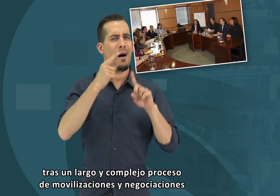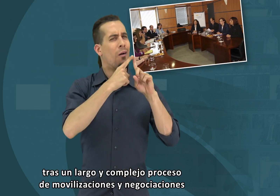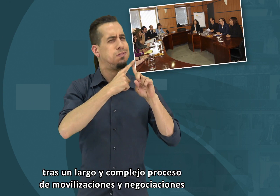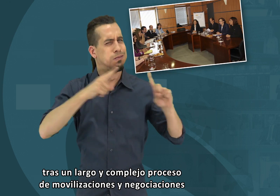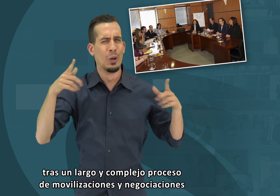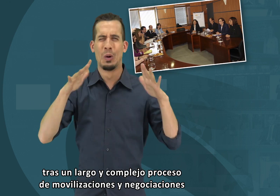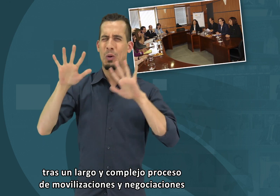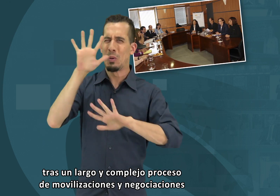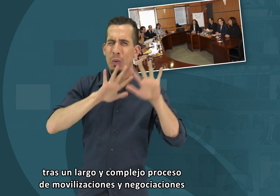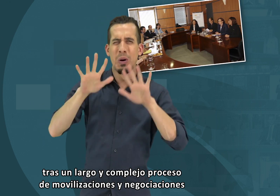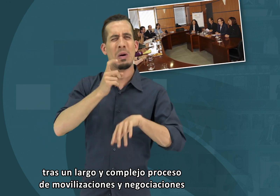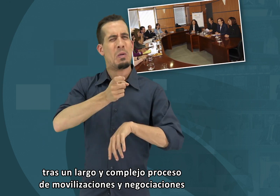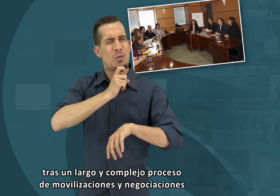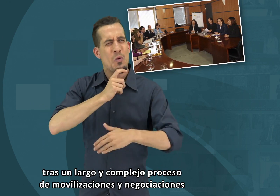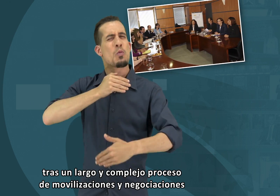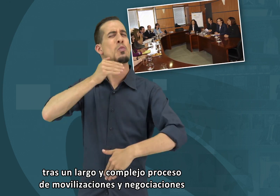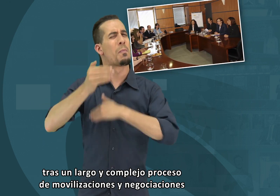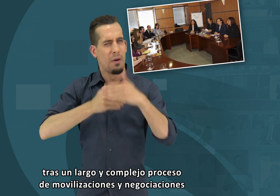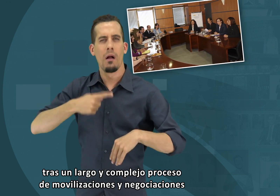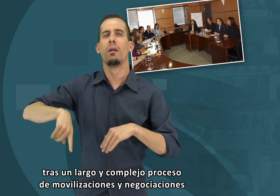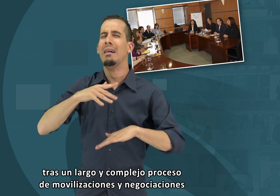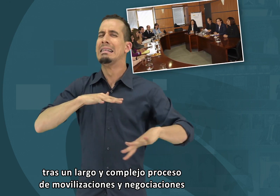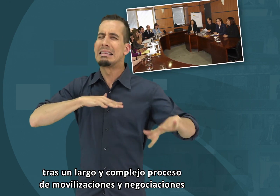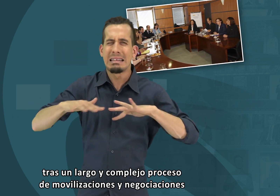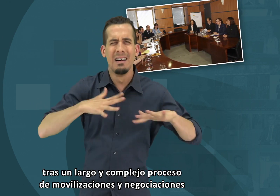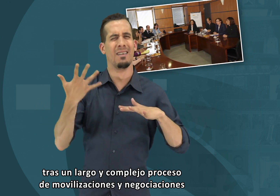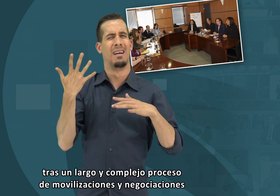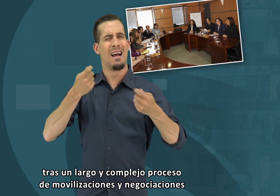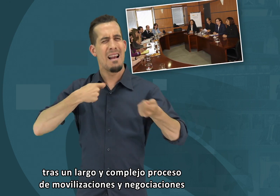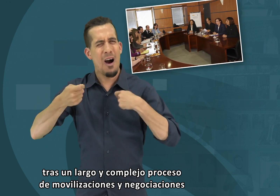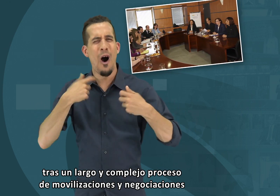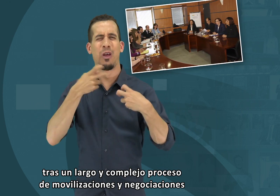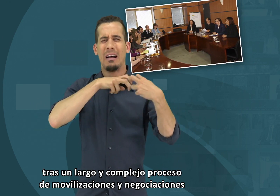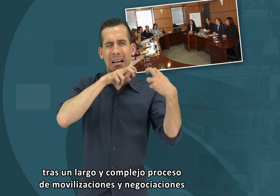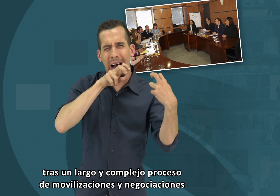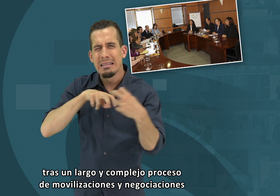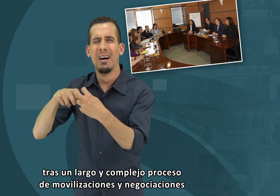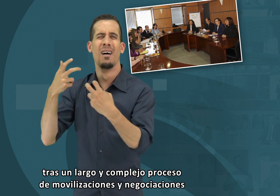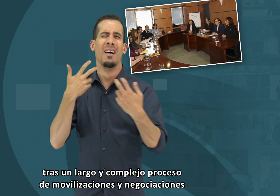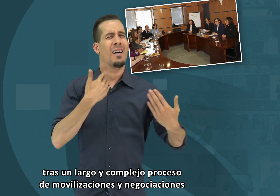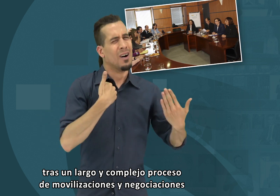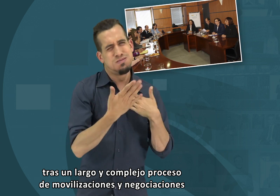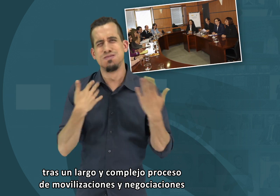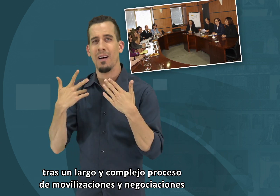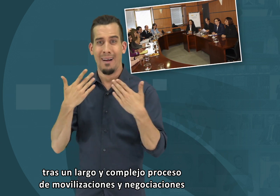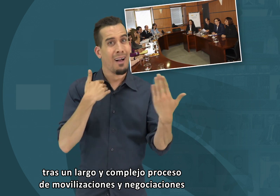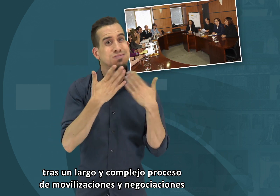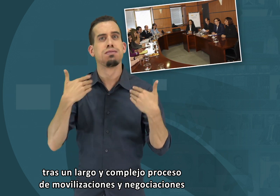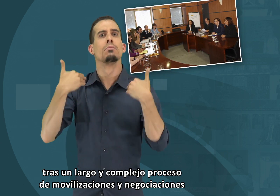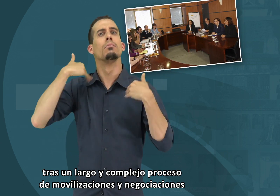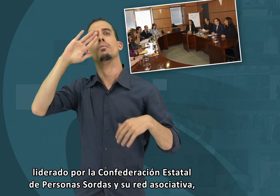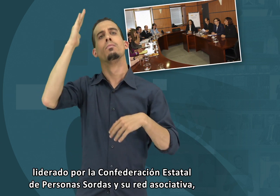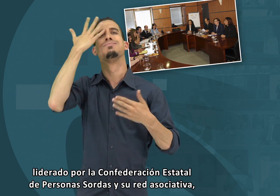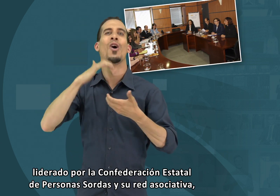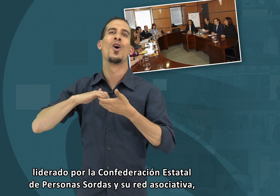largo y complejo proceso de movilizaciones y negociaciones liderado por la Confederación Estatal